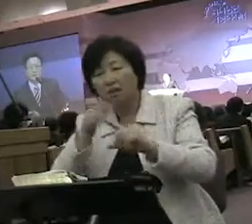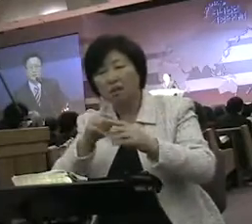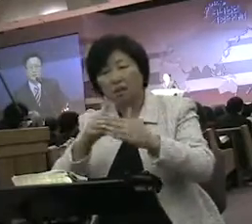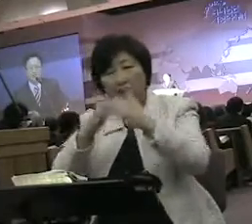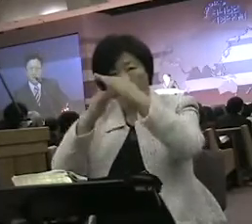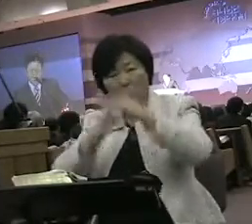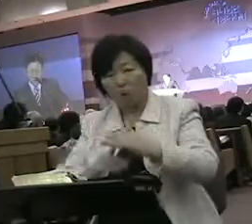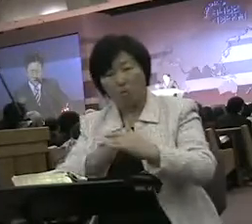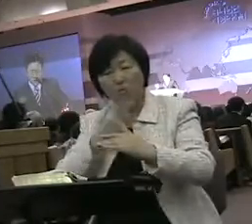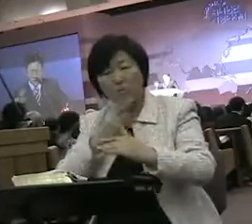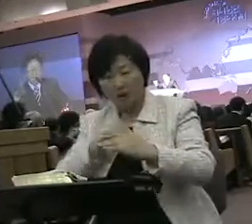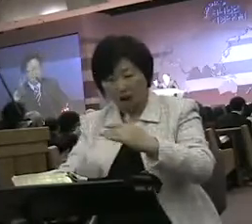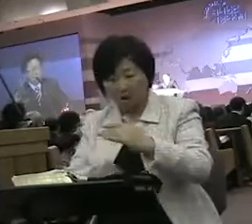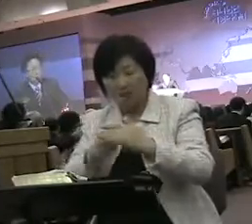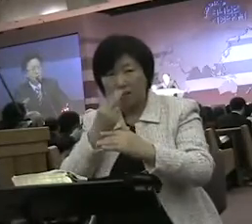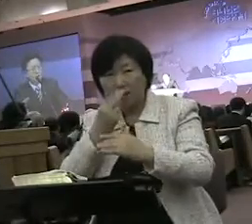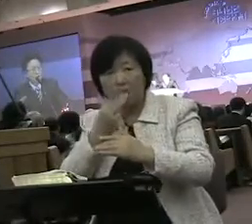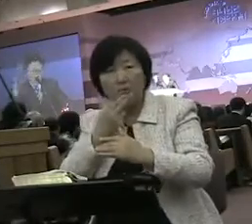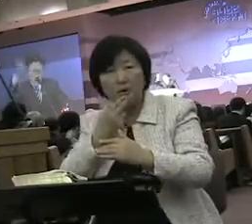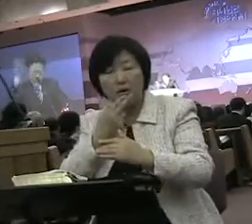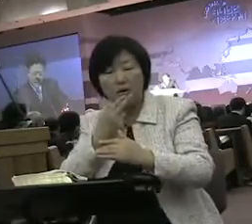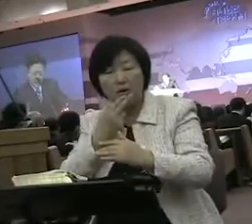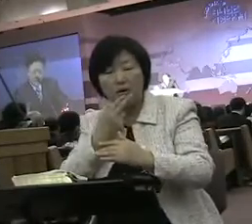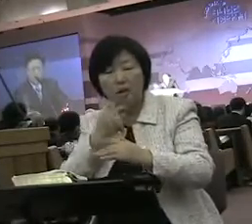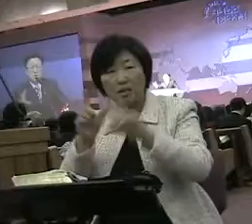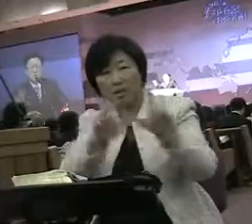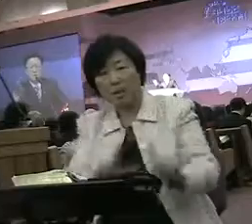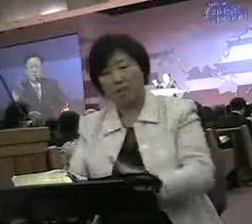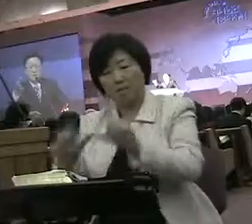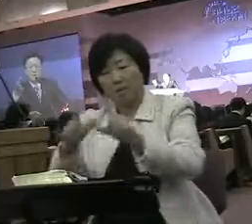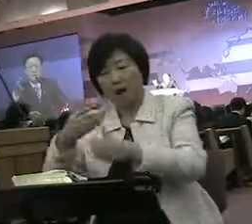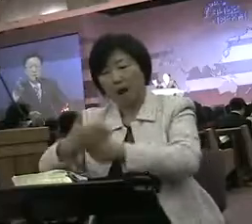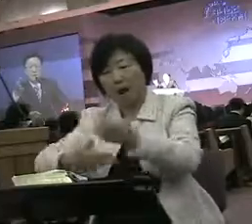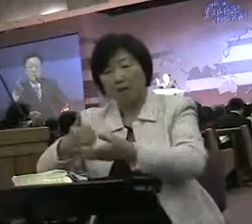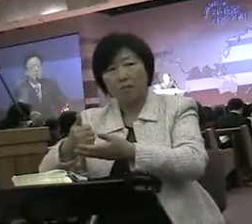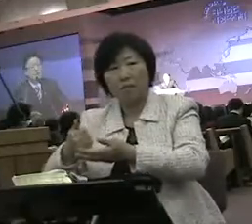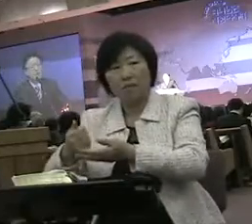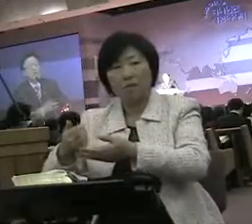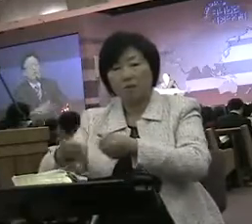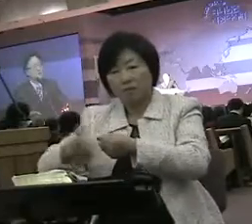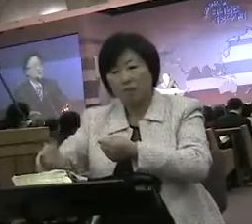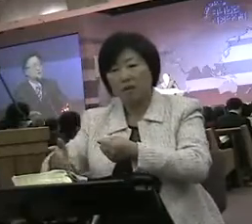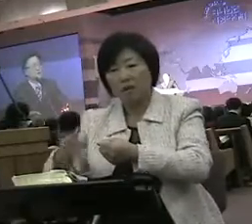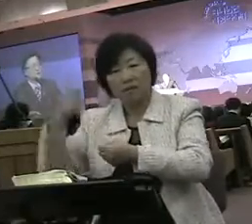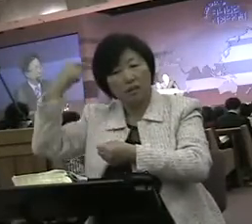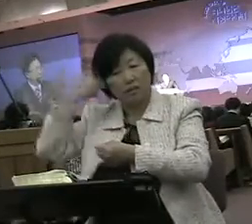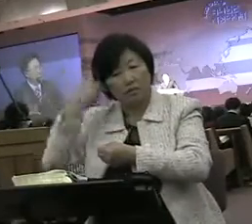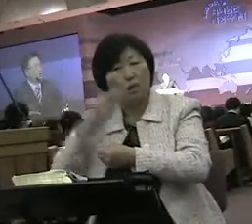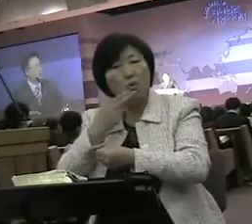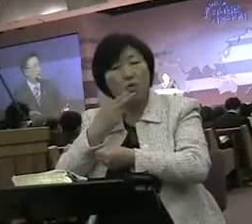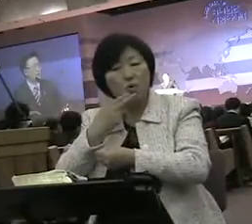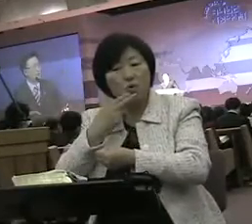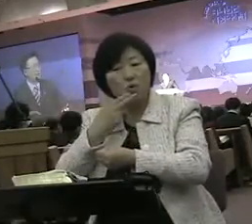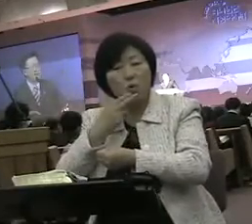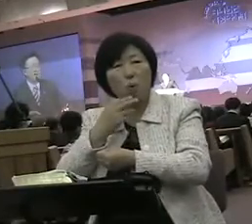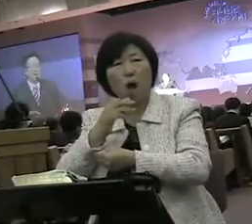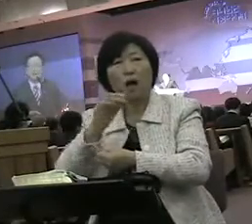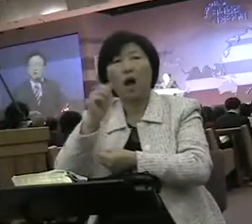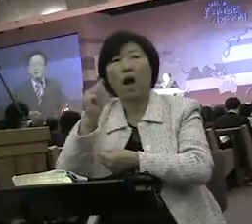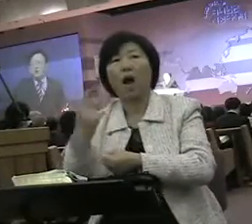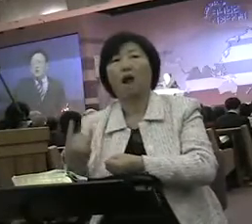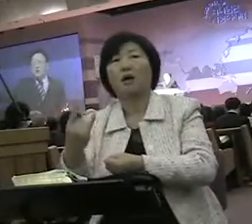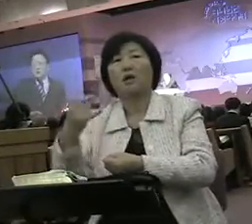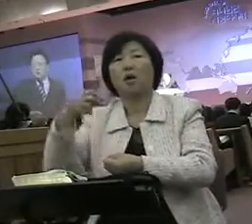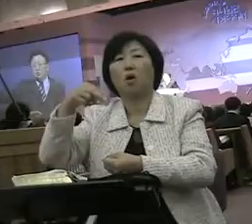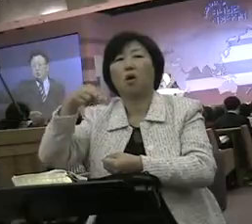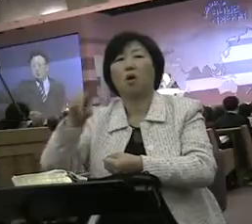그 삶에 하나님으로 인한 느낌이 없습니다. 화석화되고 맙니다. 여러분,